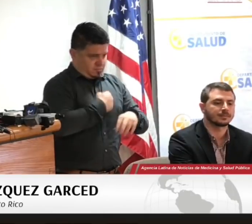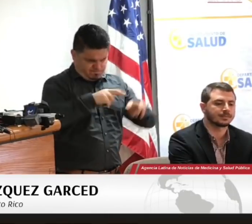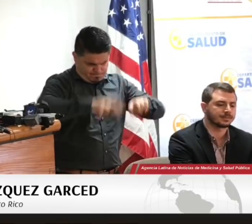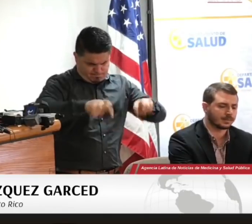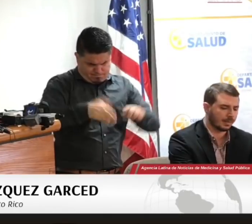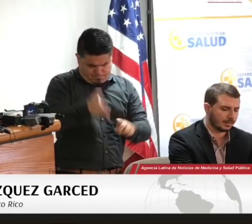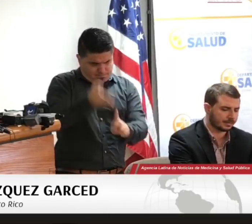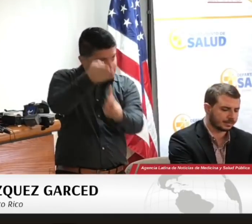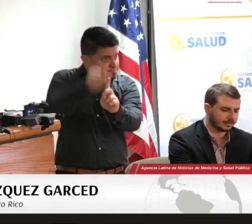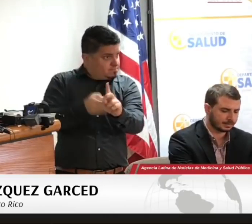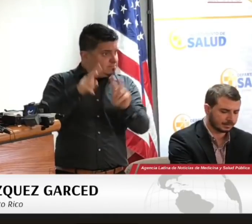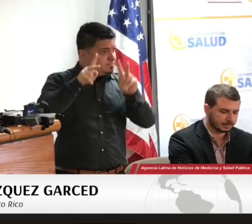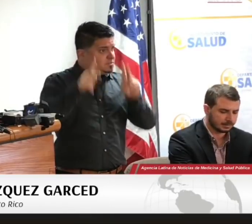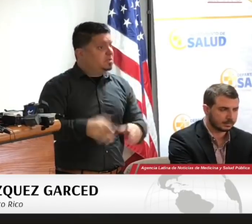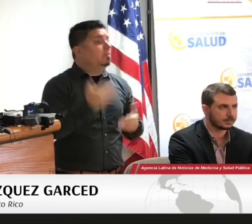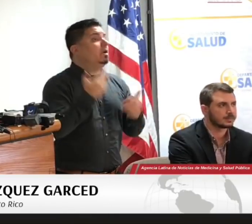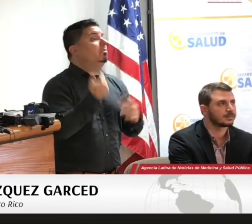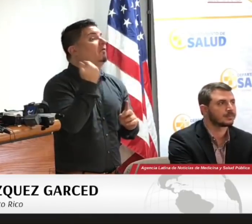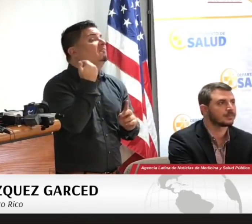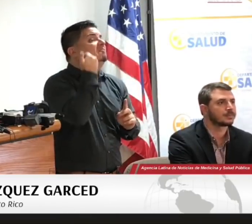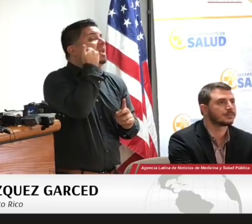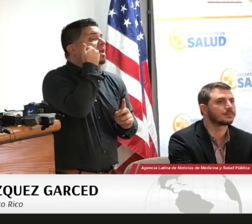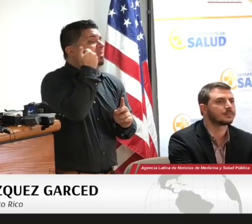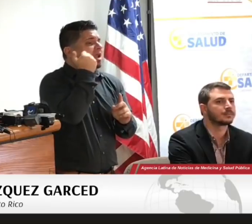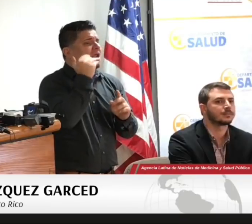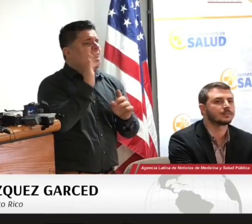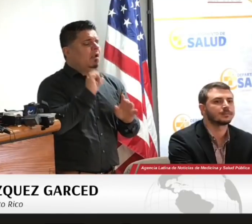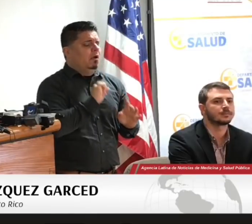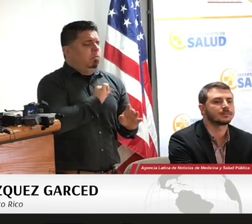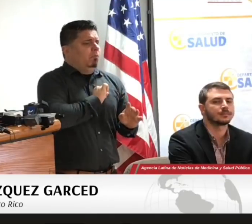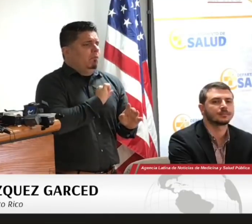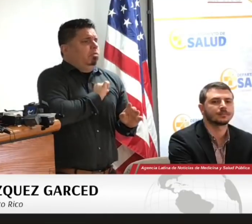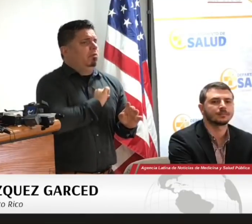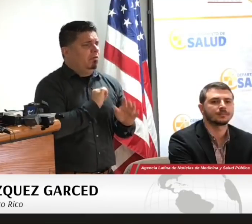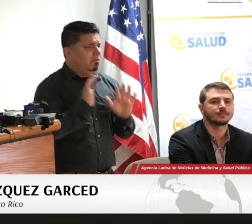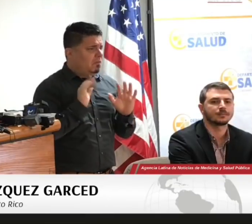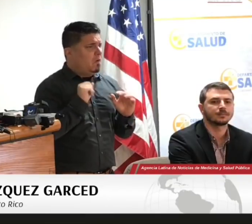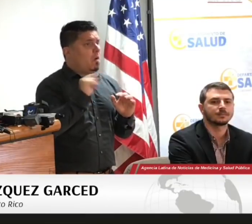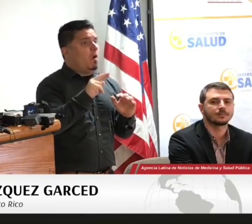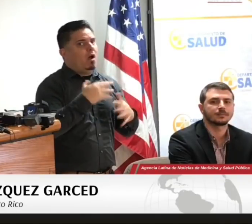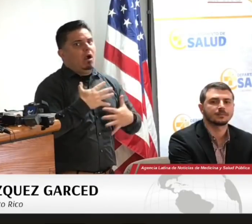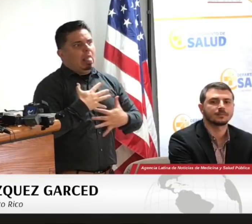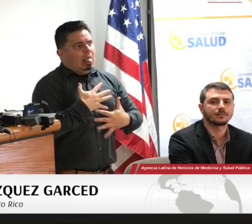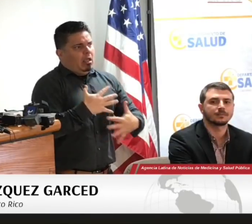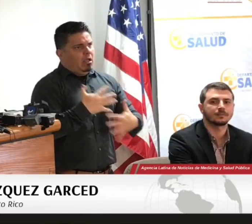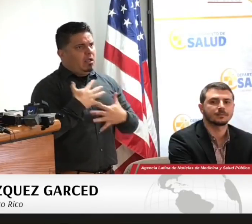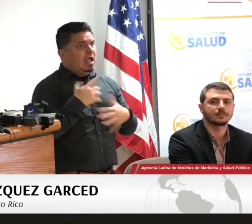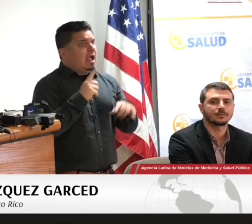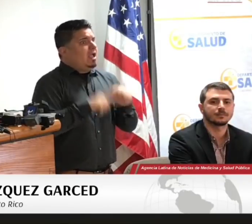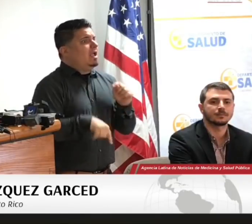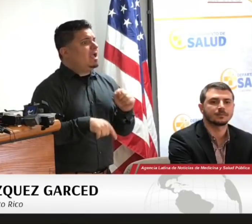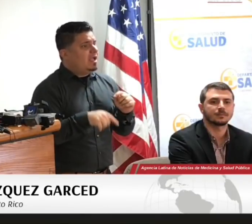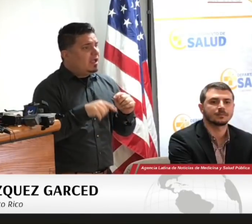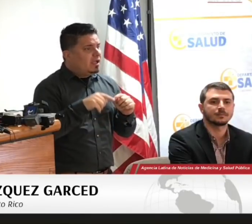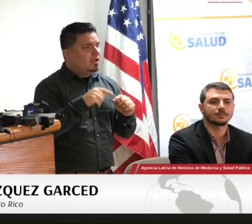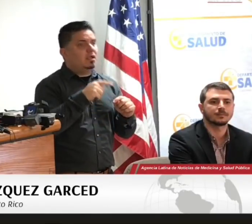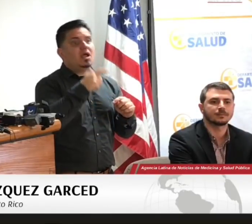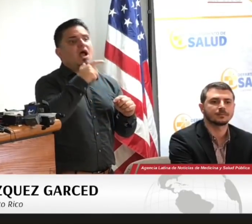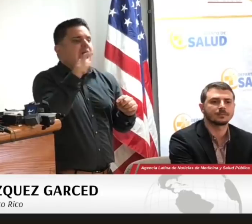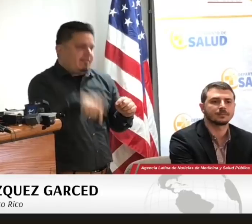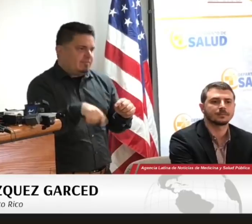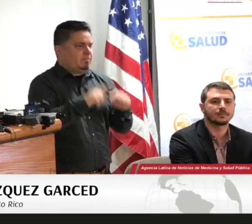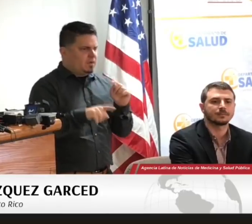por ejemplo, tener fiebre, tener tos, tener dificultad respiratoria, que no debería ocurrir porque va a tener el